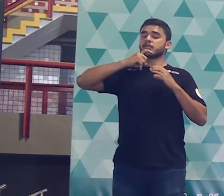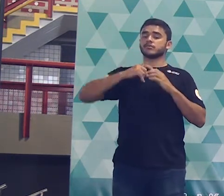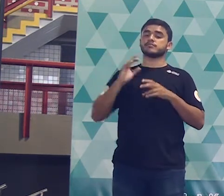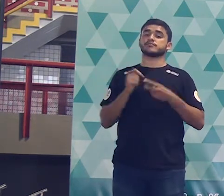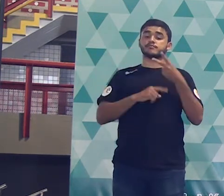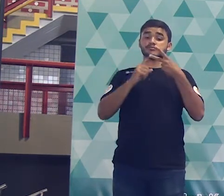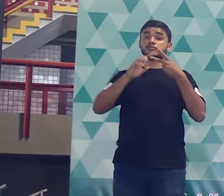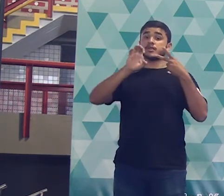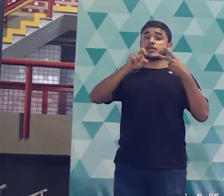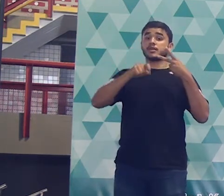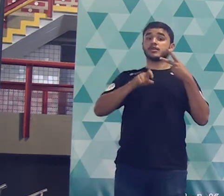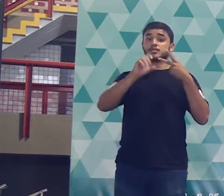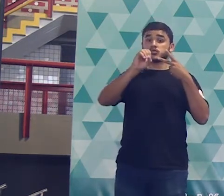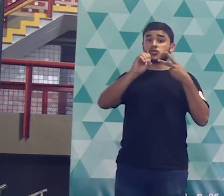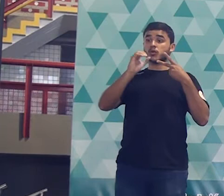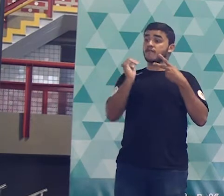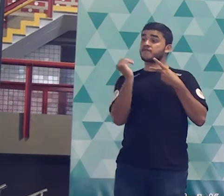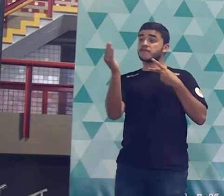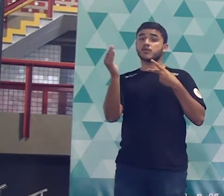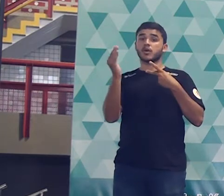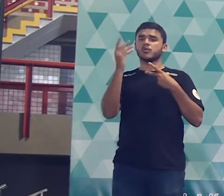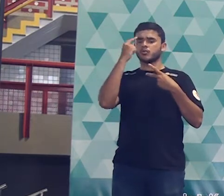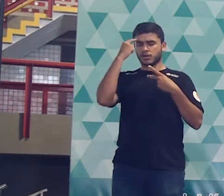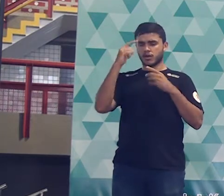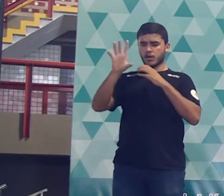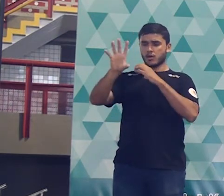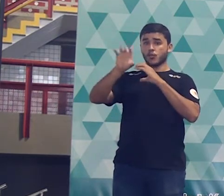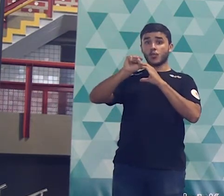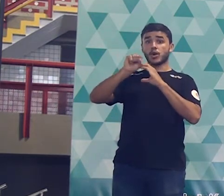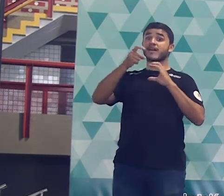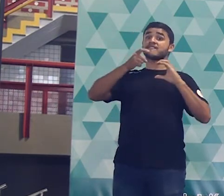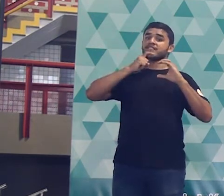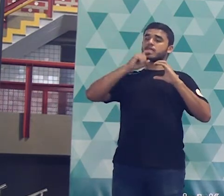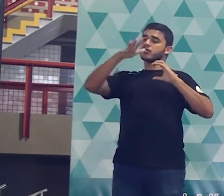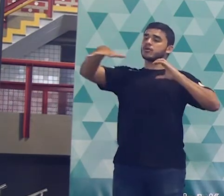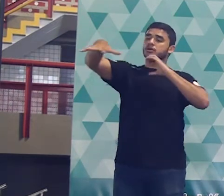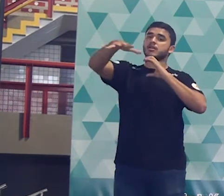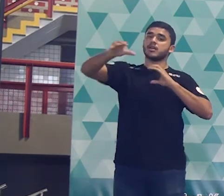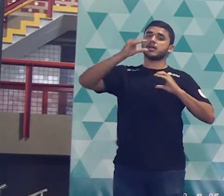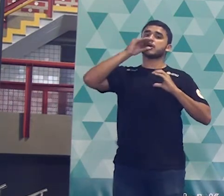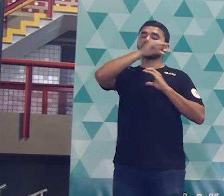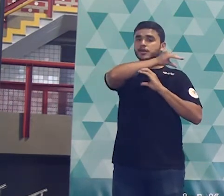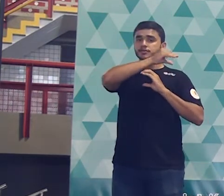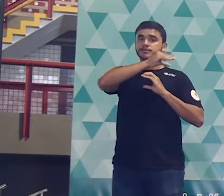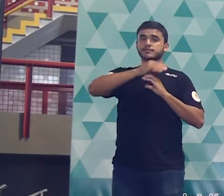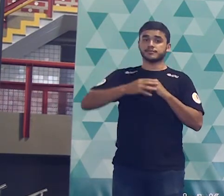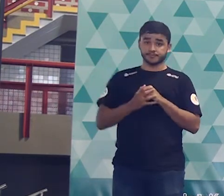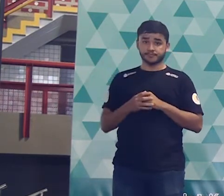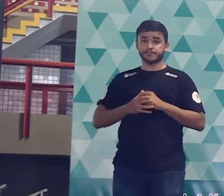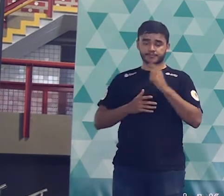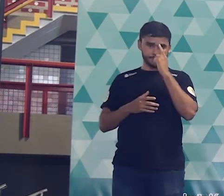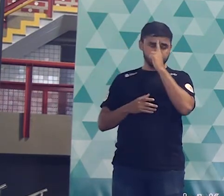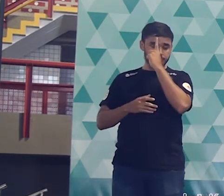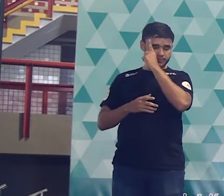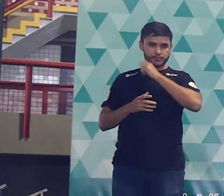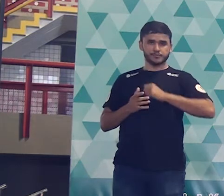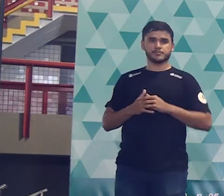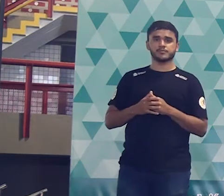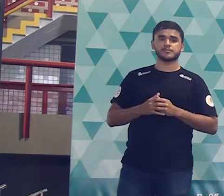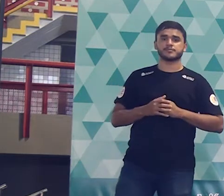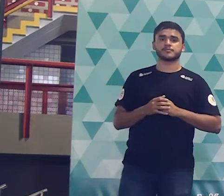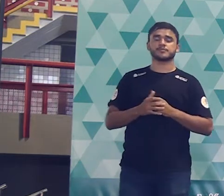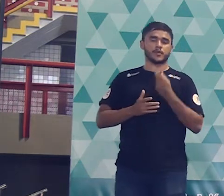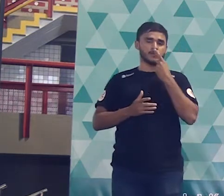Exo, libera. Se o exo libera, então o ambiente vai ficar o quê? Quente. Quero exemplo. Agora, mais